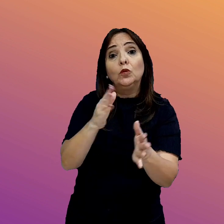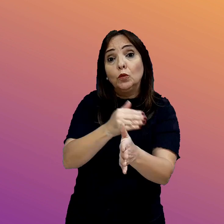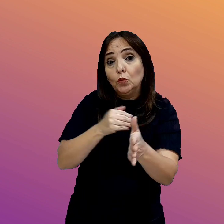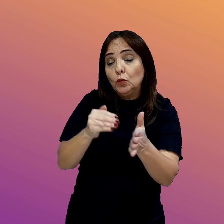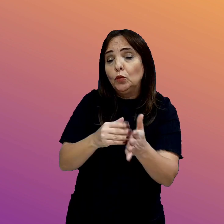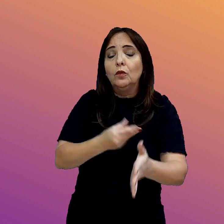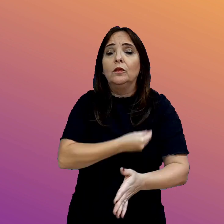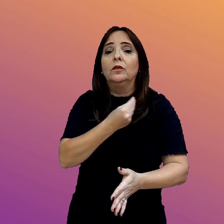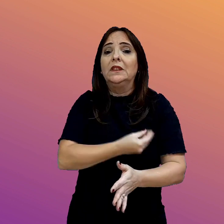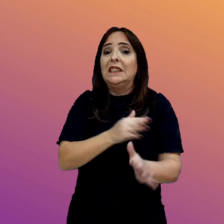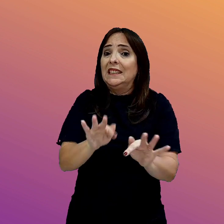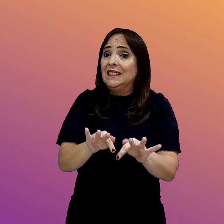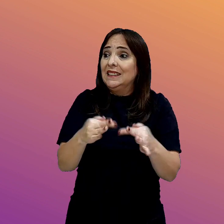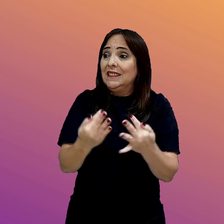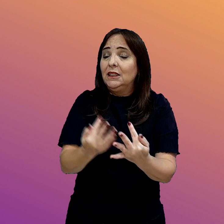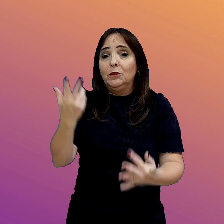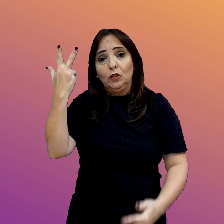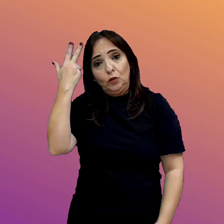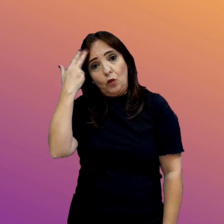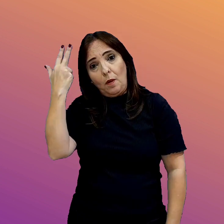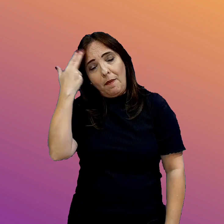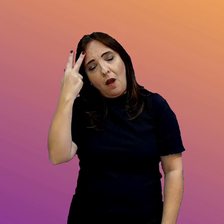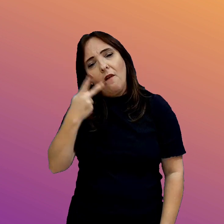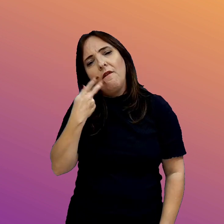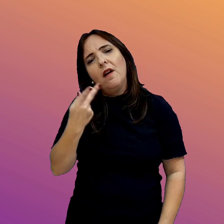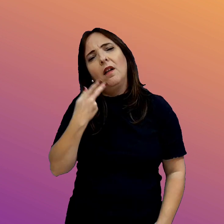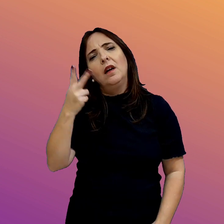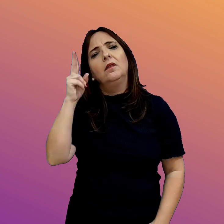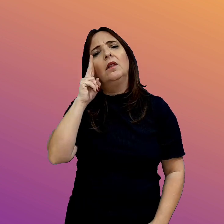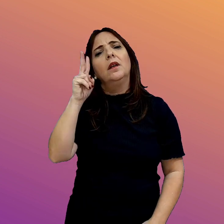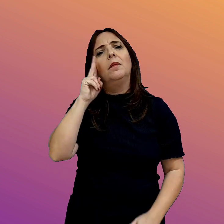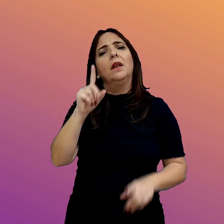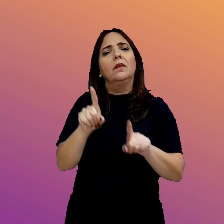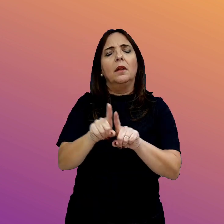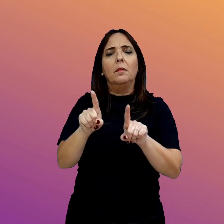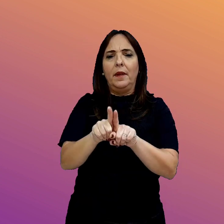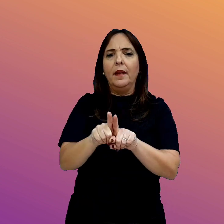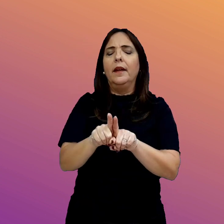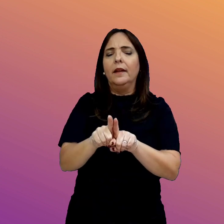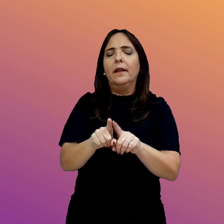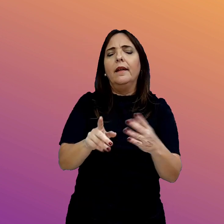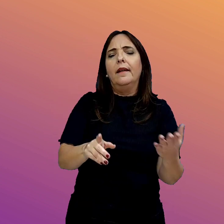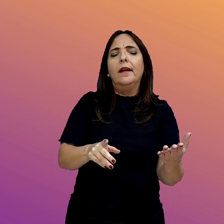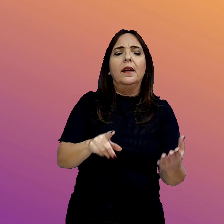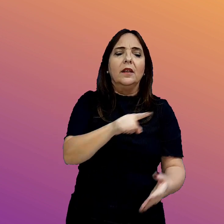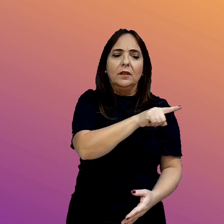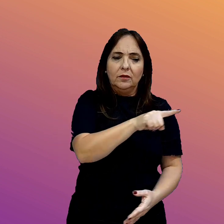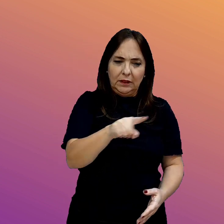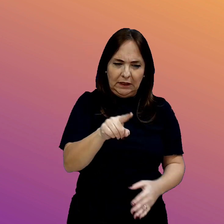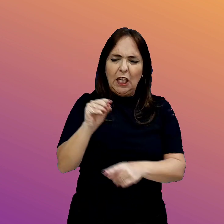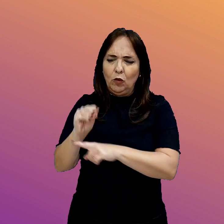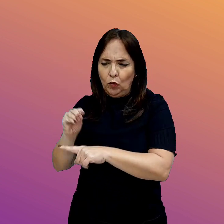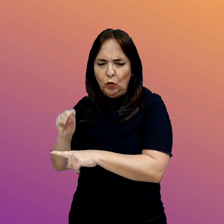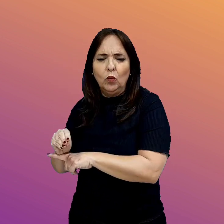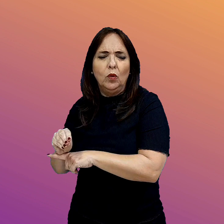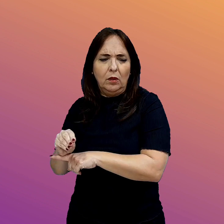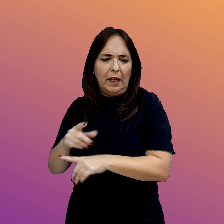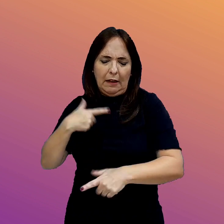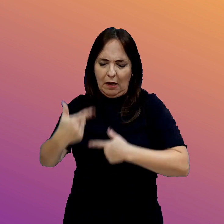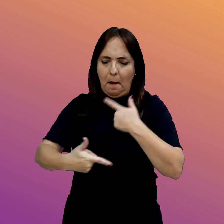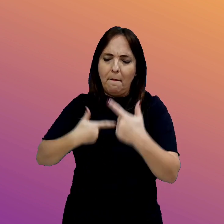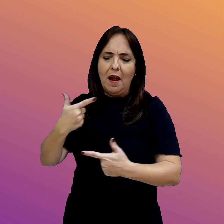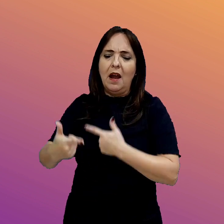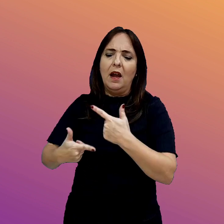simples, normal. Você estava lembrando agora, Paula e Camila, vocês lidam diretamente com crianças, né? E